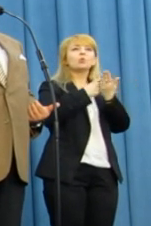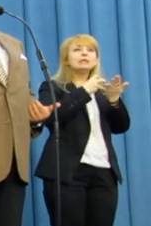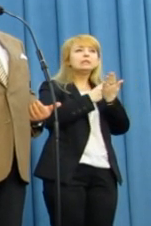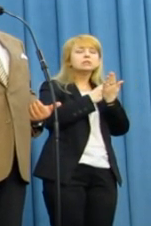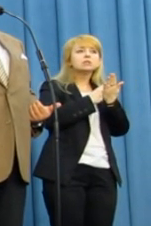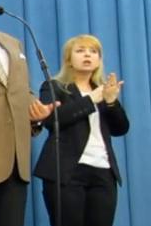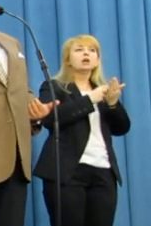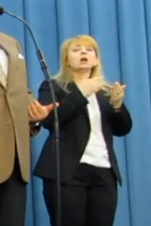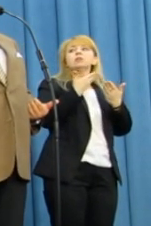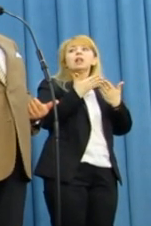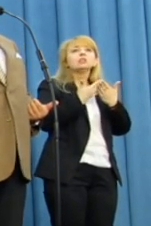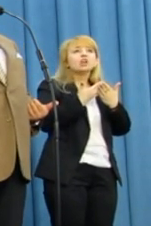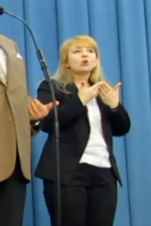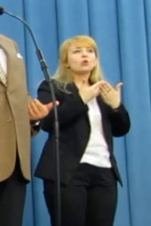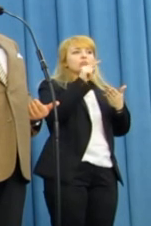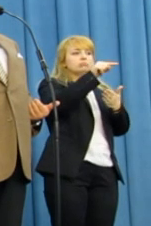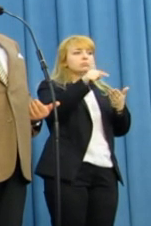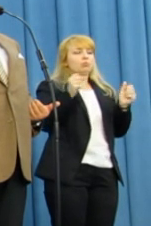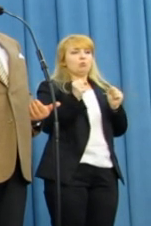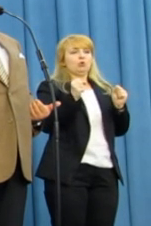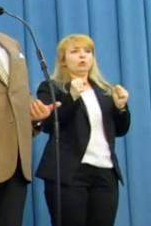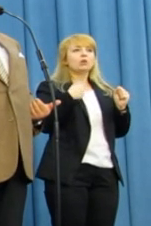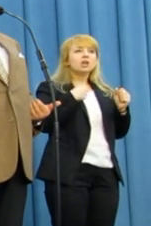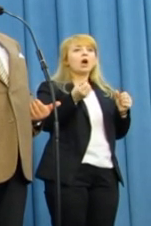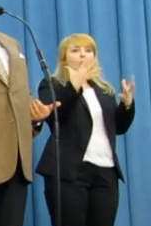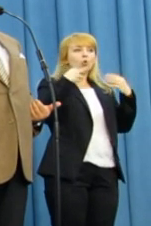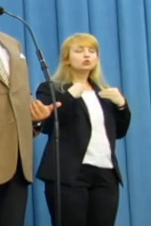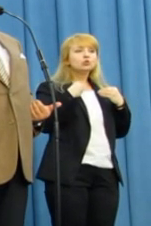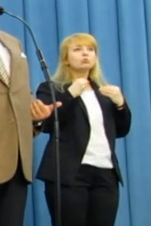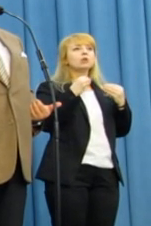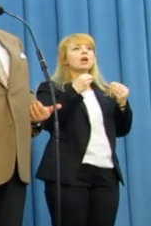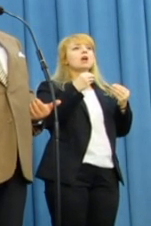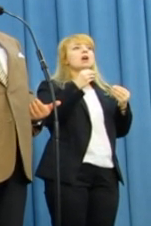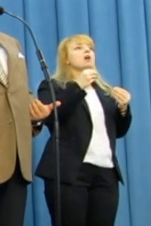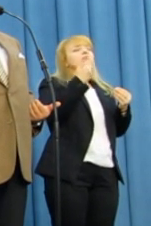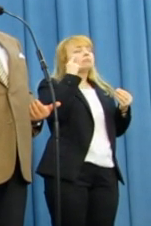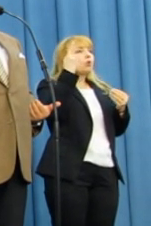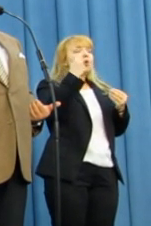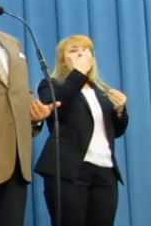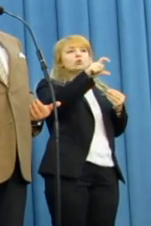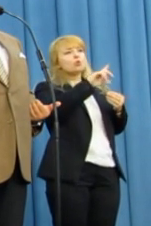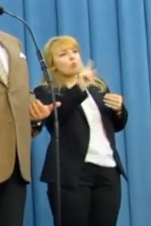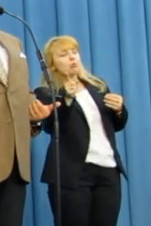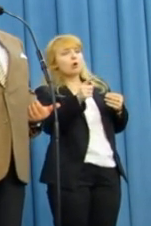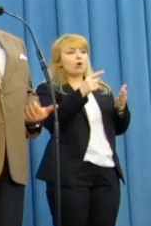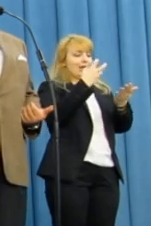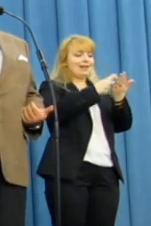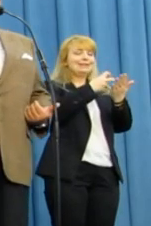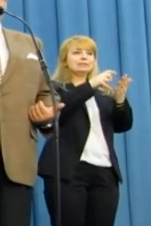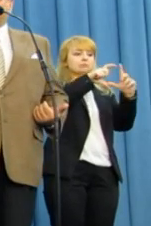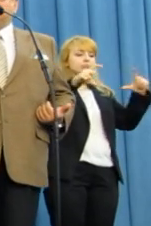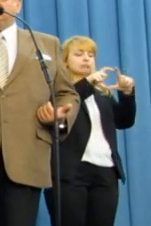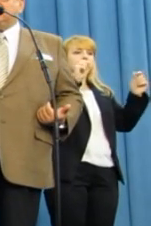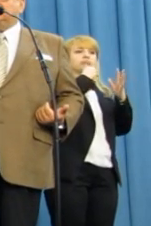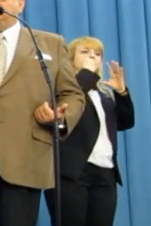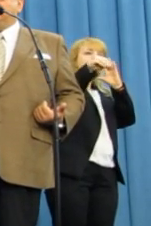chwili kilkaset listów każdego miesiąca w podobnych sprawach. Kilkaset. No, ludzie